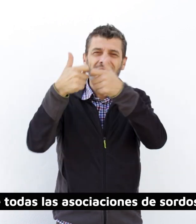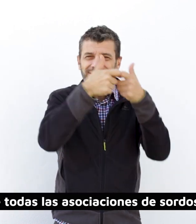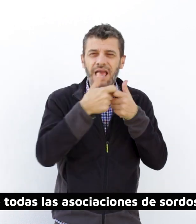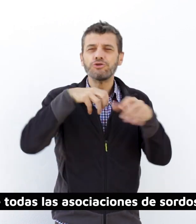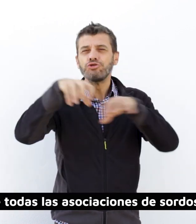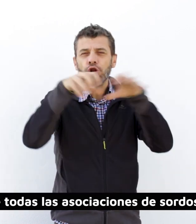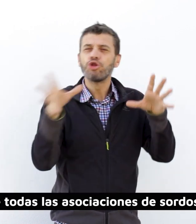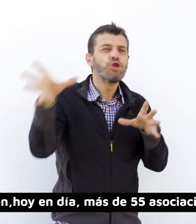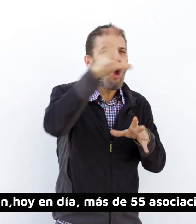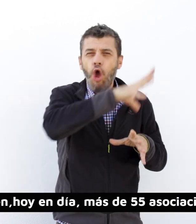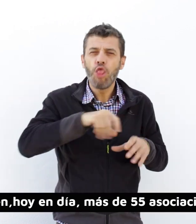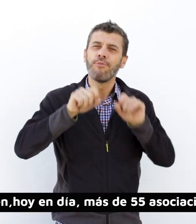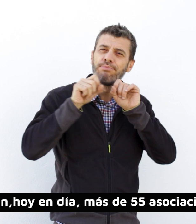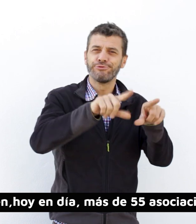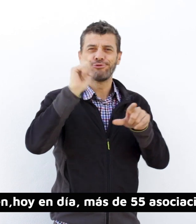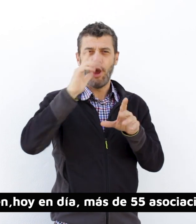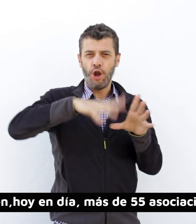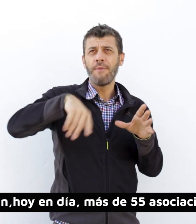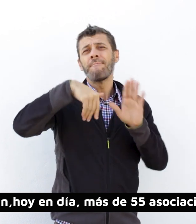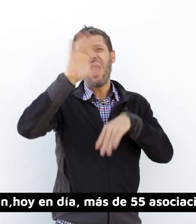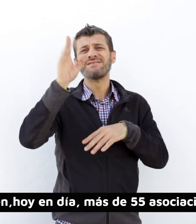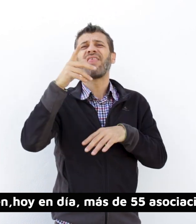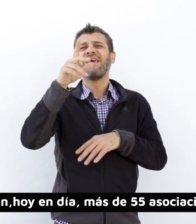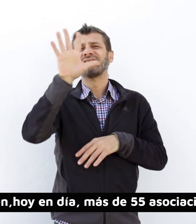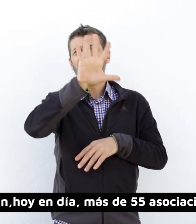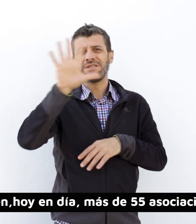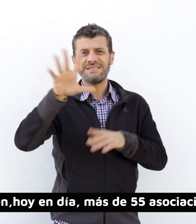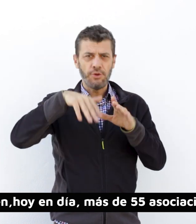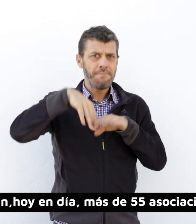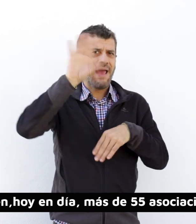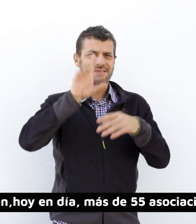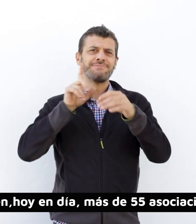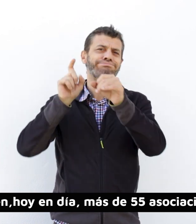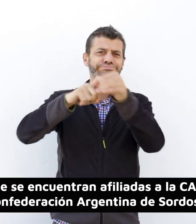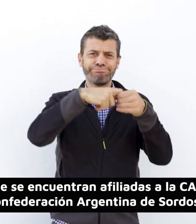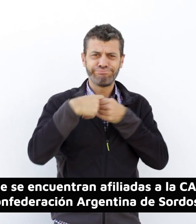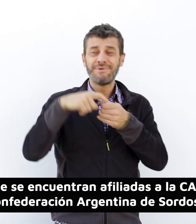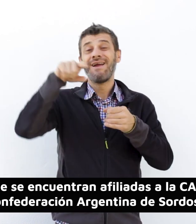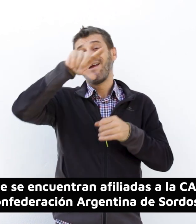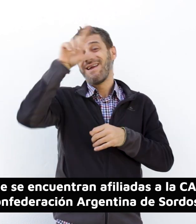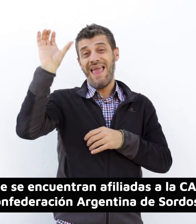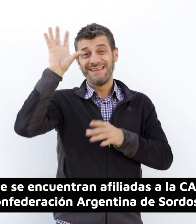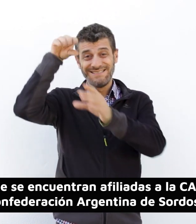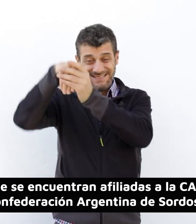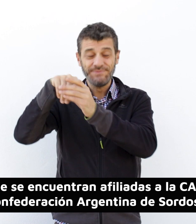de sordos. Existen hoy en día más de 55 asociaciones que se encuentran afiliadas a la CAS,